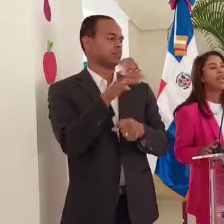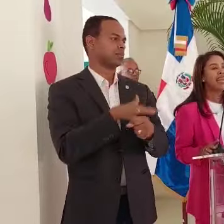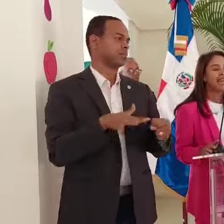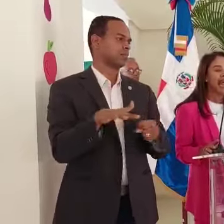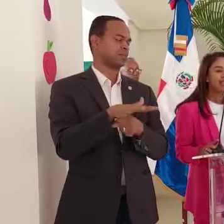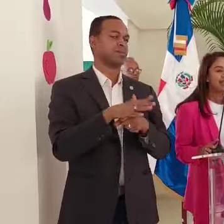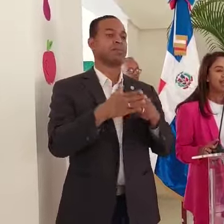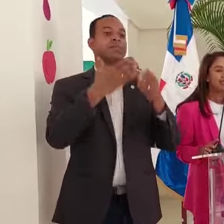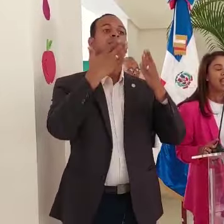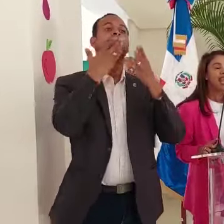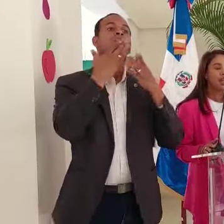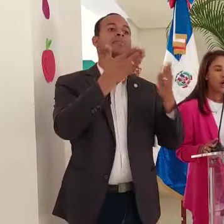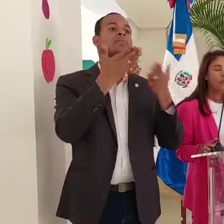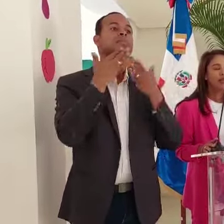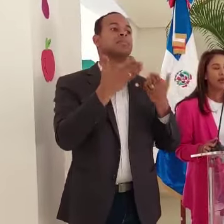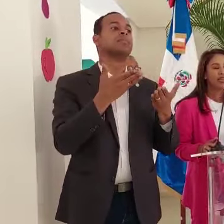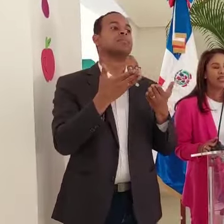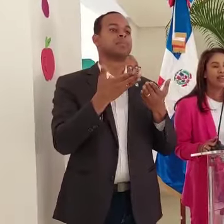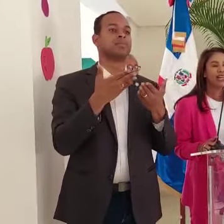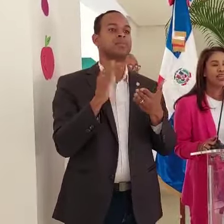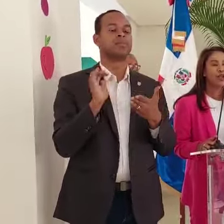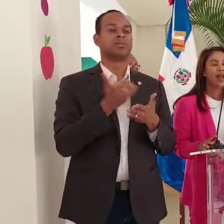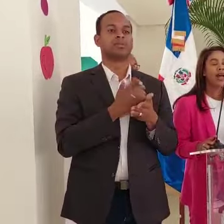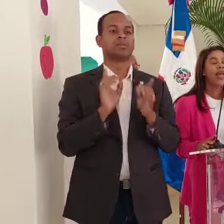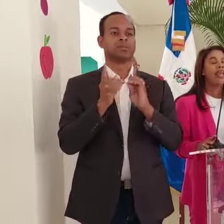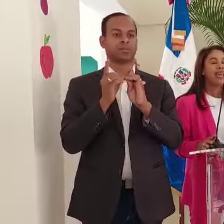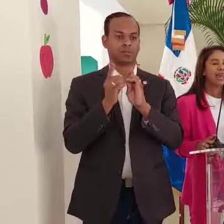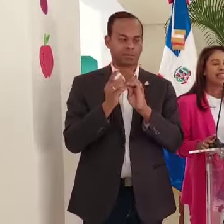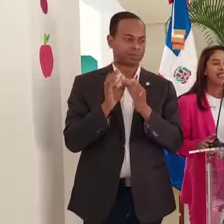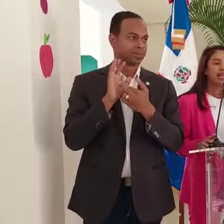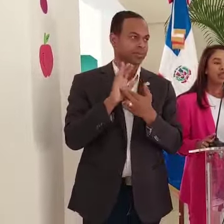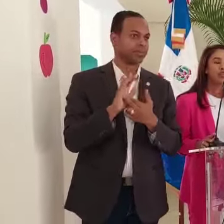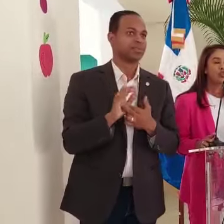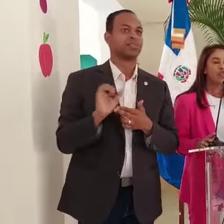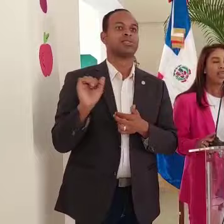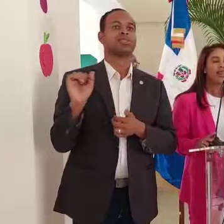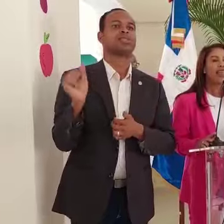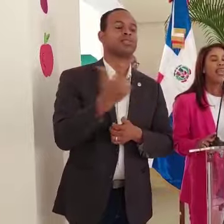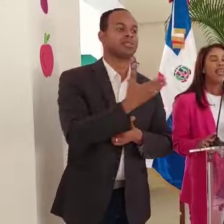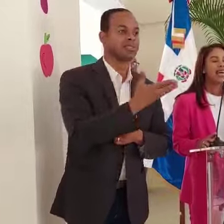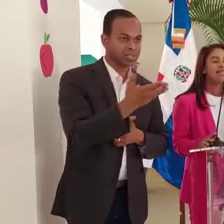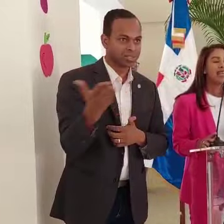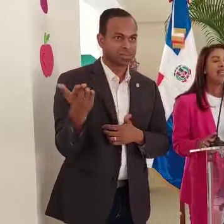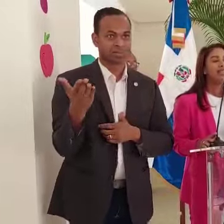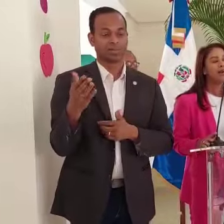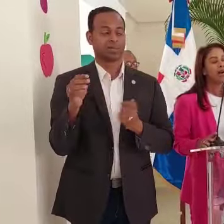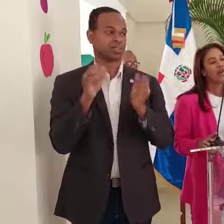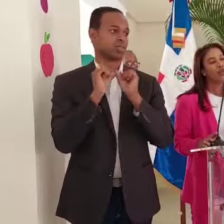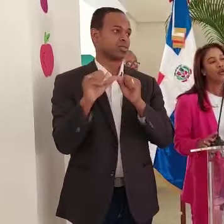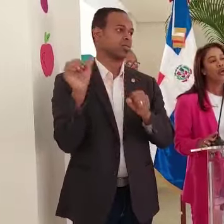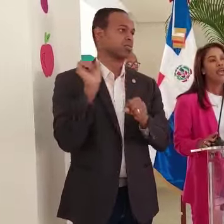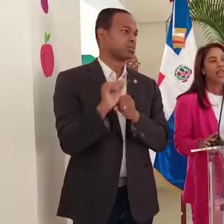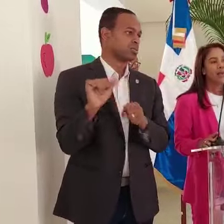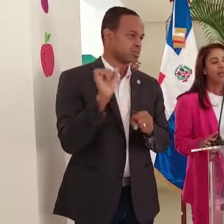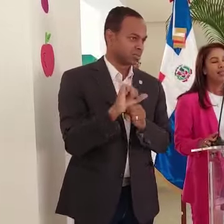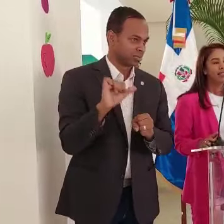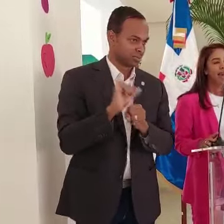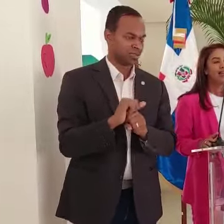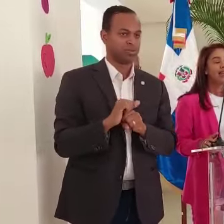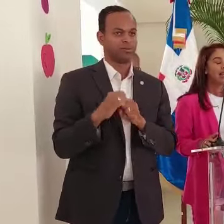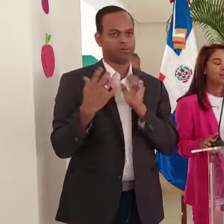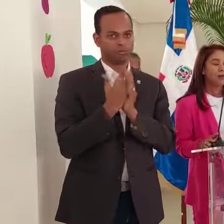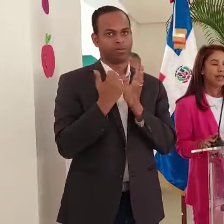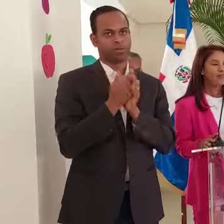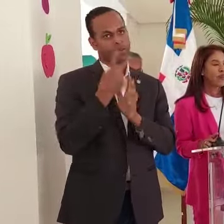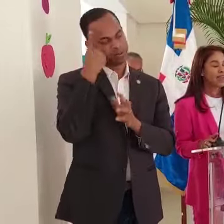centro. Gracias en nombre de nuestra directora, gracias a todos ustedes y a seguir trabajando en